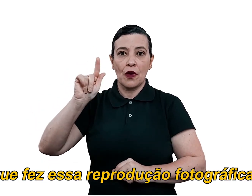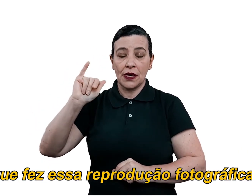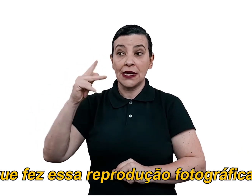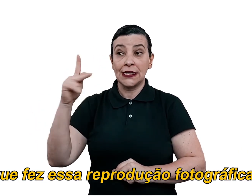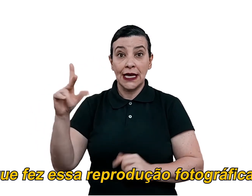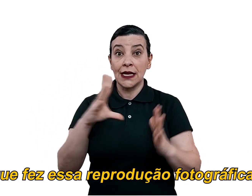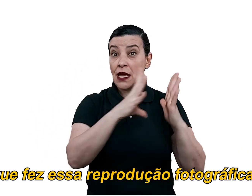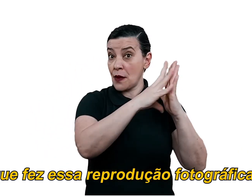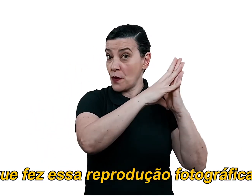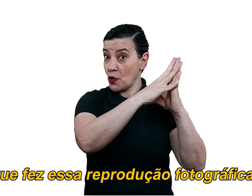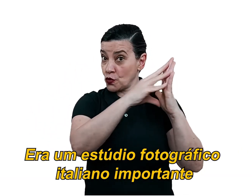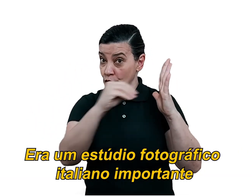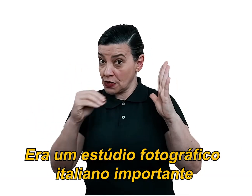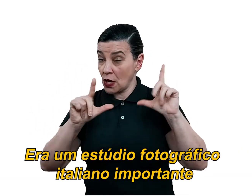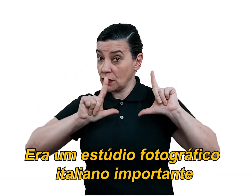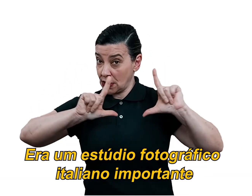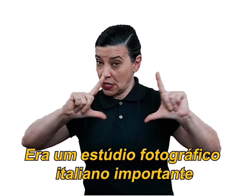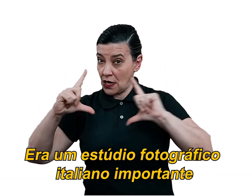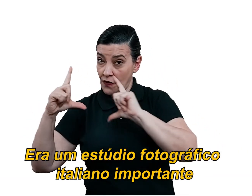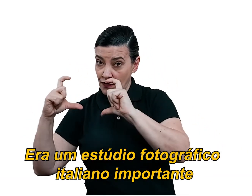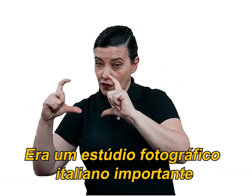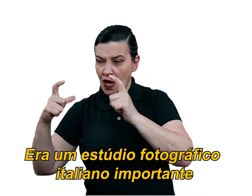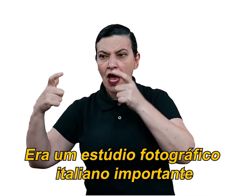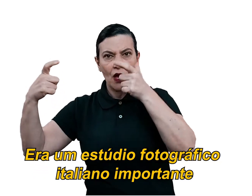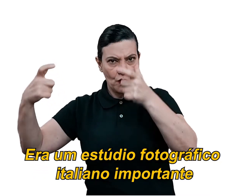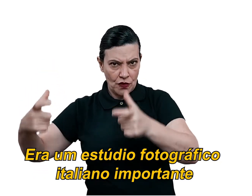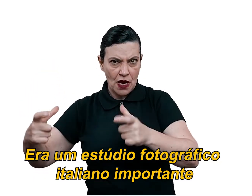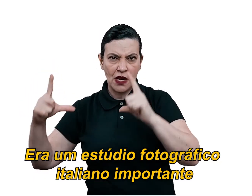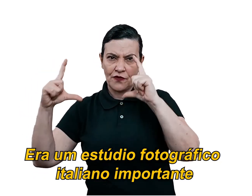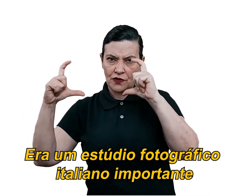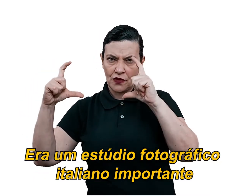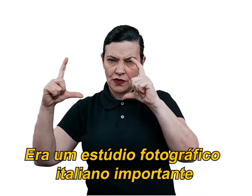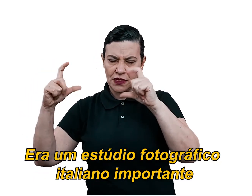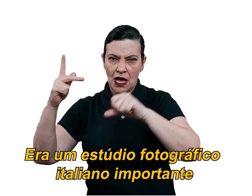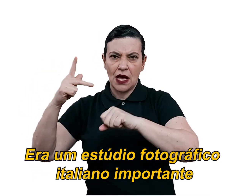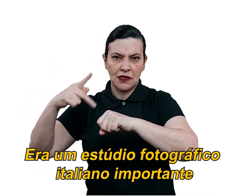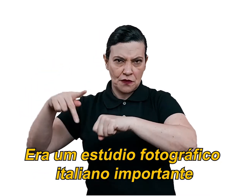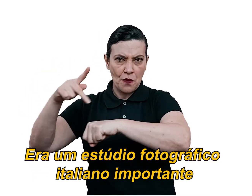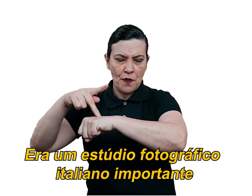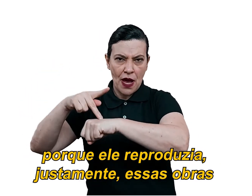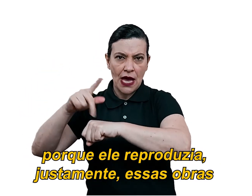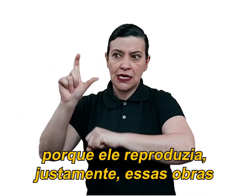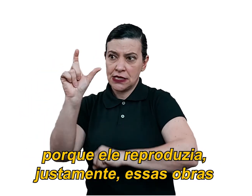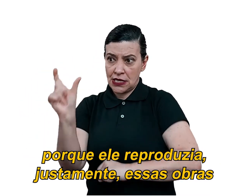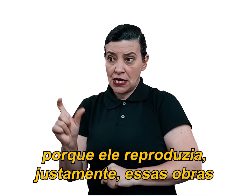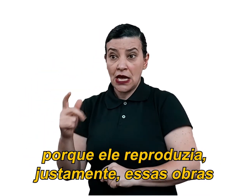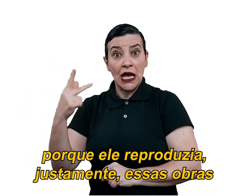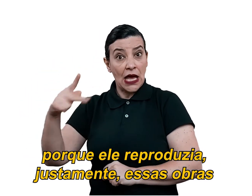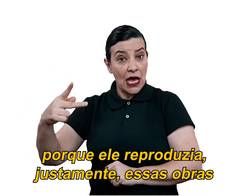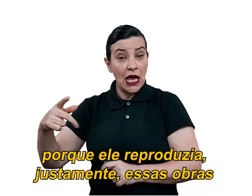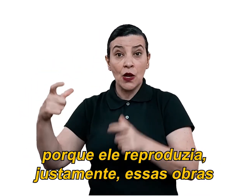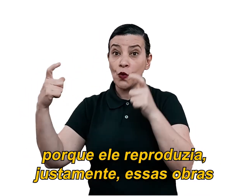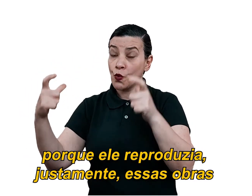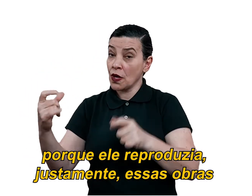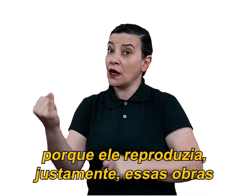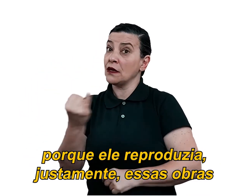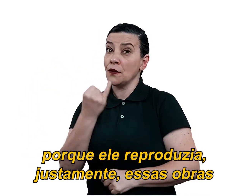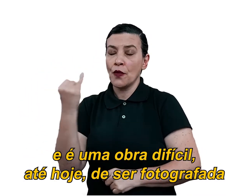reprodução fotográfica. Era um estúdio fotográfico italiano, importante, porque ele reproduzia justamente essas obras, e é uma